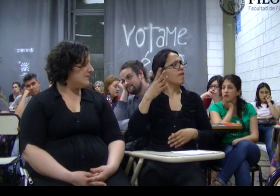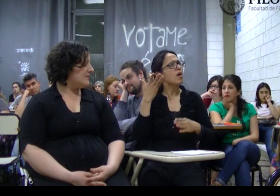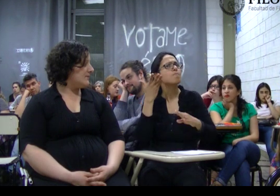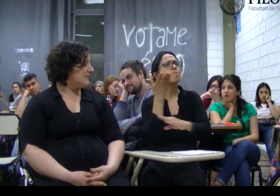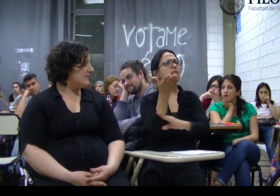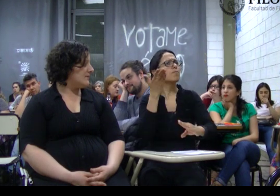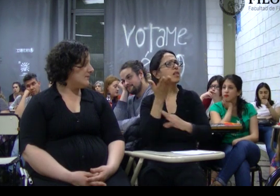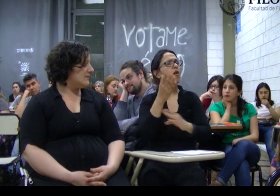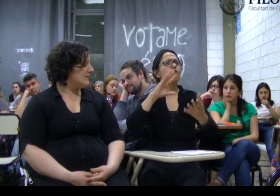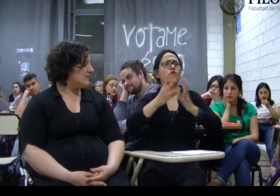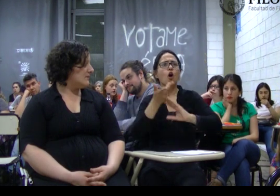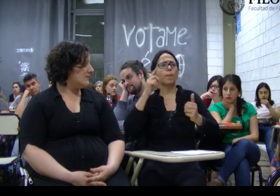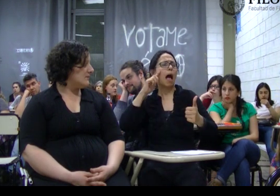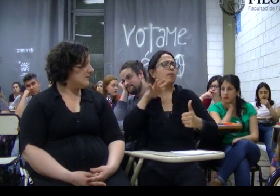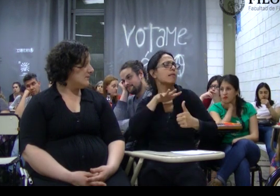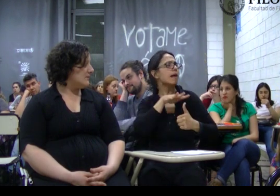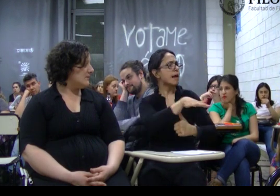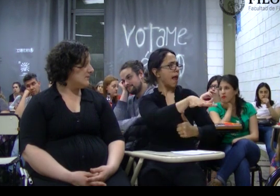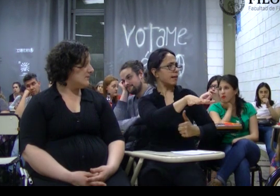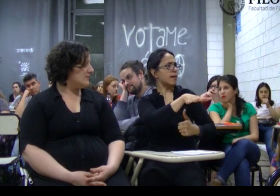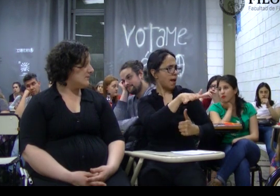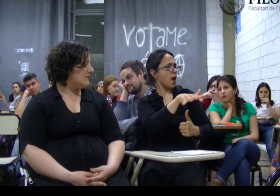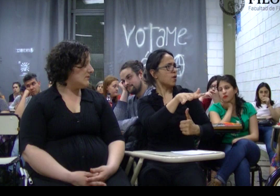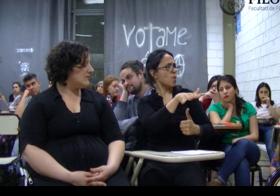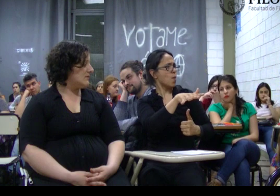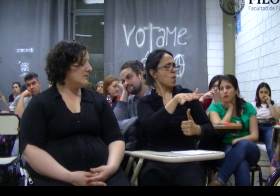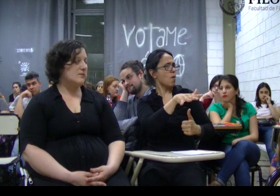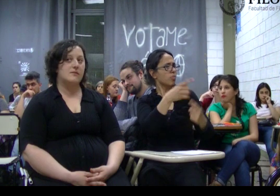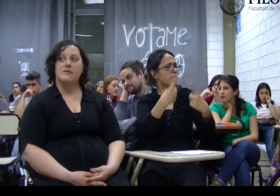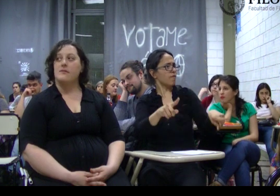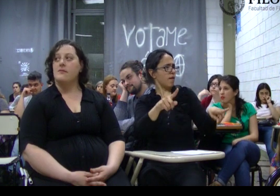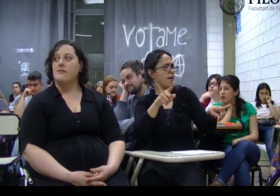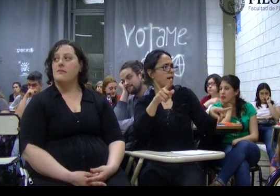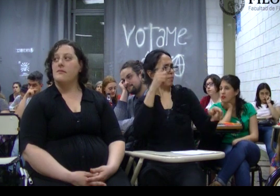de género, pero hay un conflicto que es que, como les decía antes,